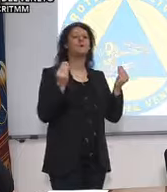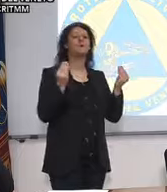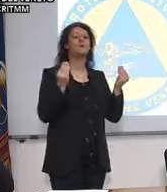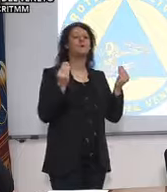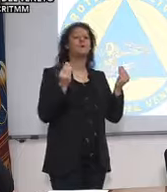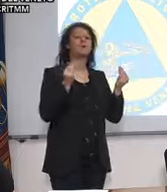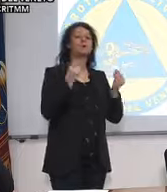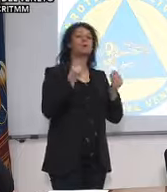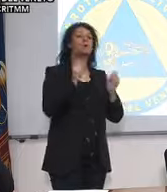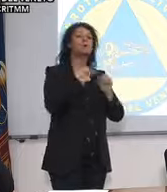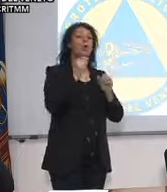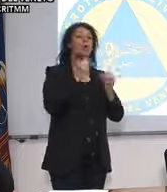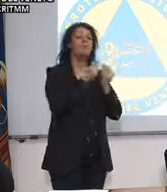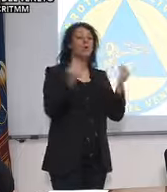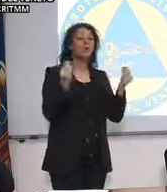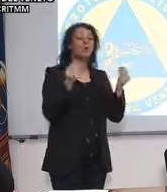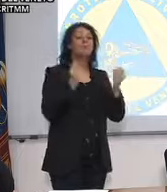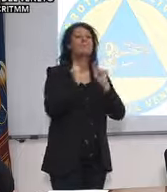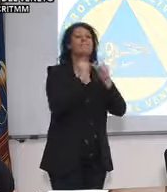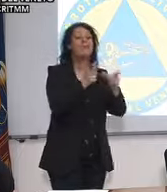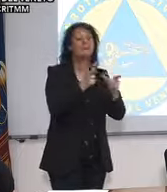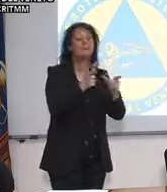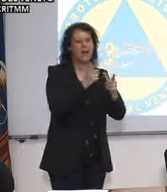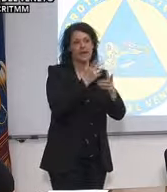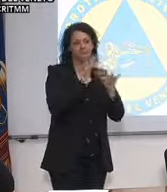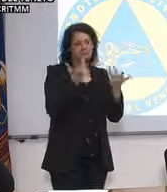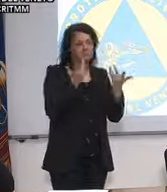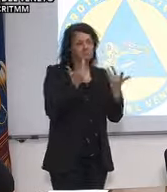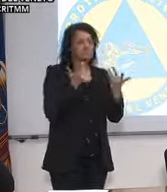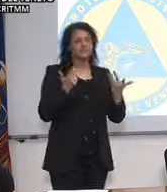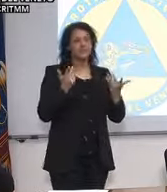Potrebbe essere lo svuotamento del magazzino, però